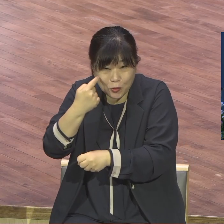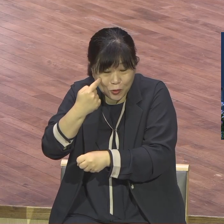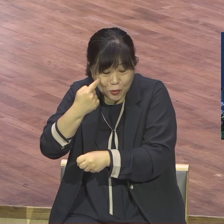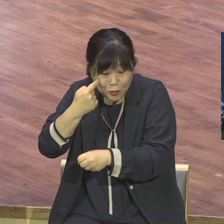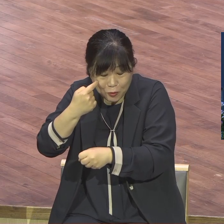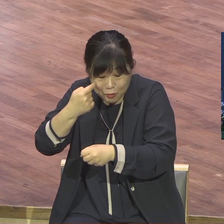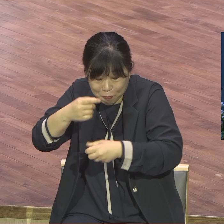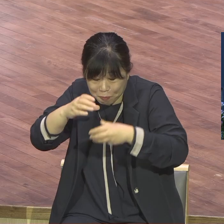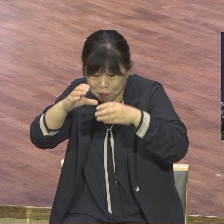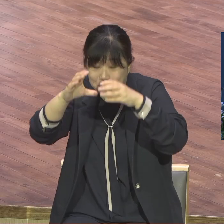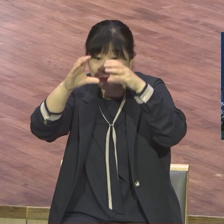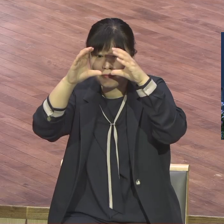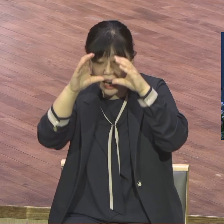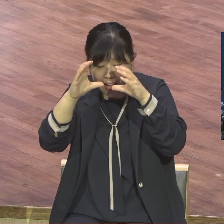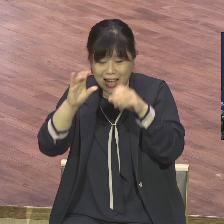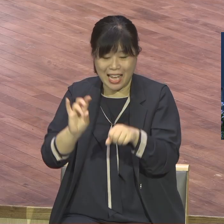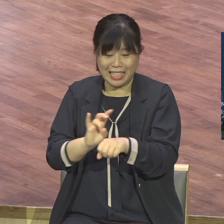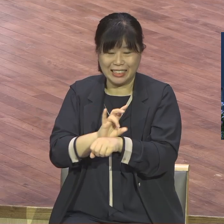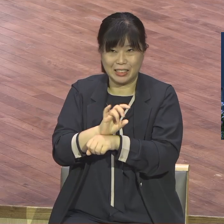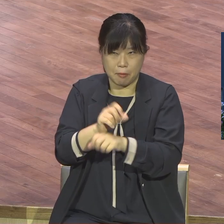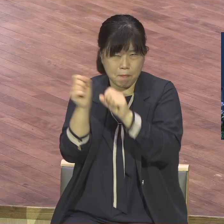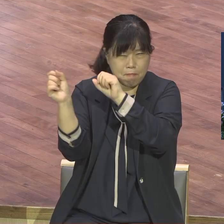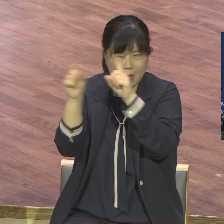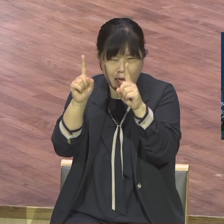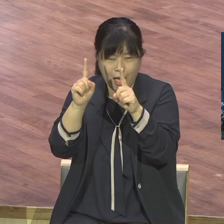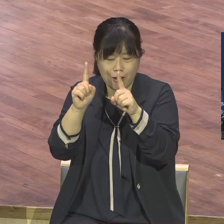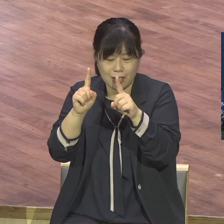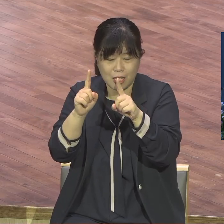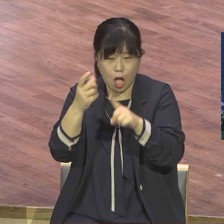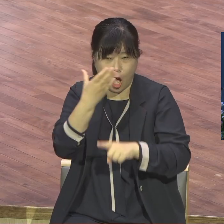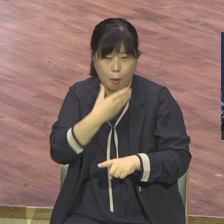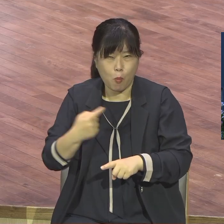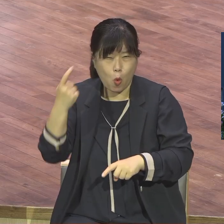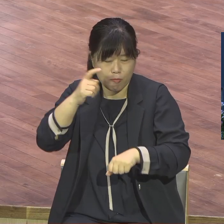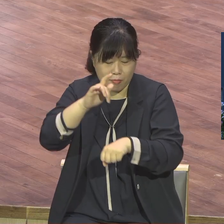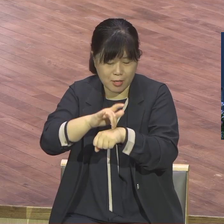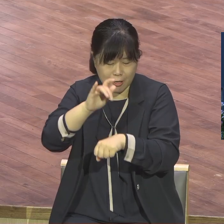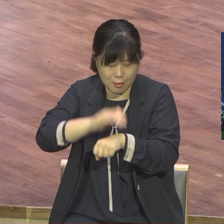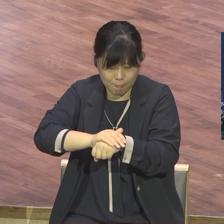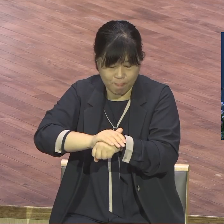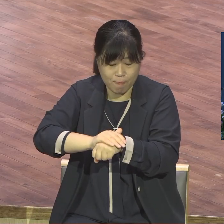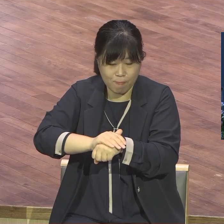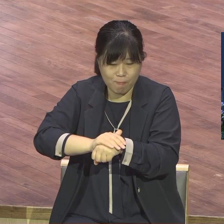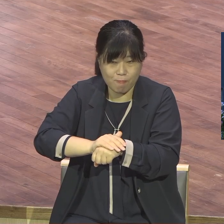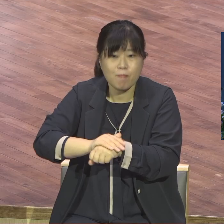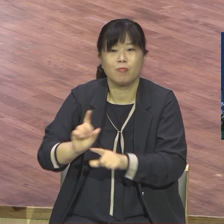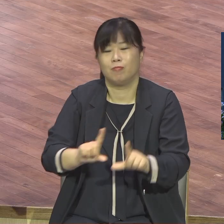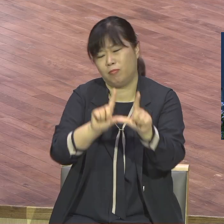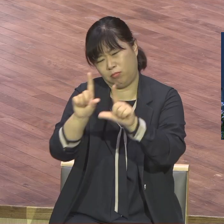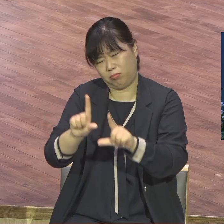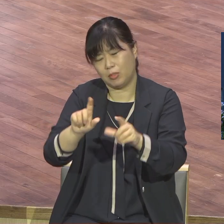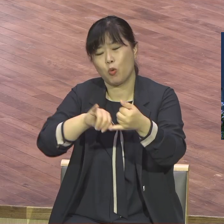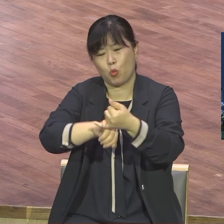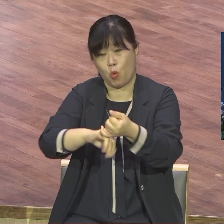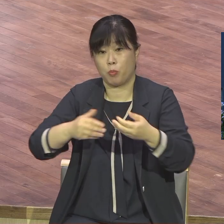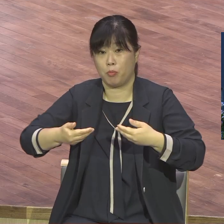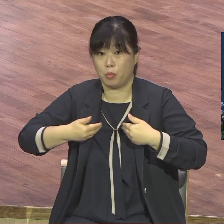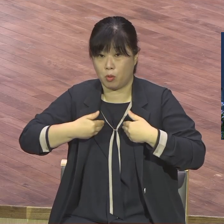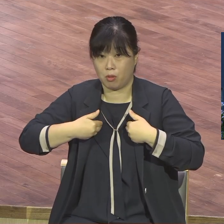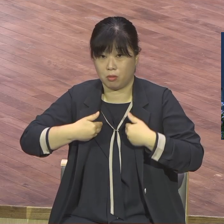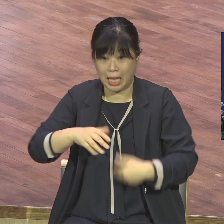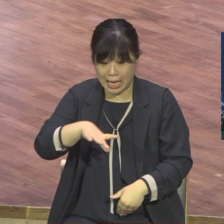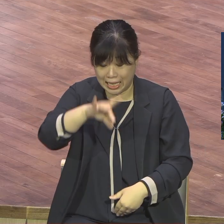가지고 24시 깨어있는 영적 체질이 되어야 된다. 창세기 3장,